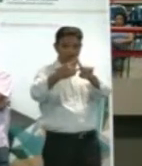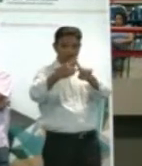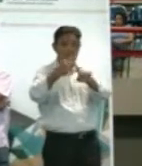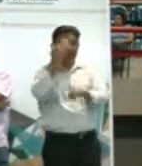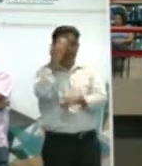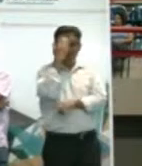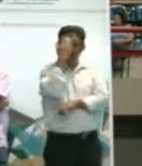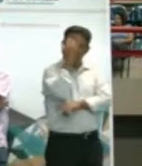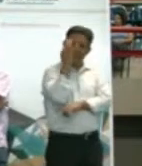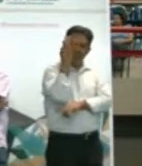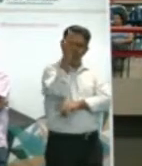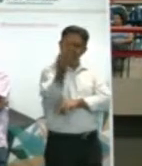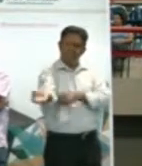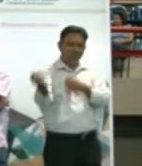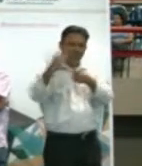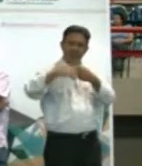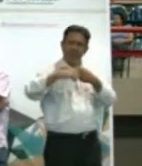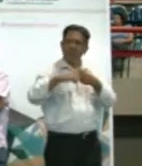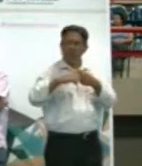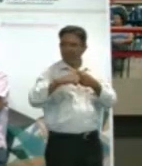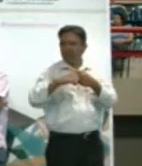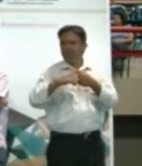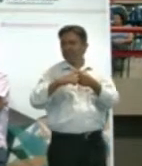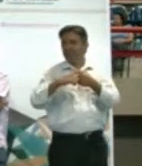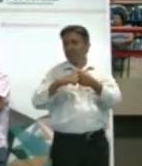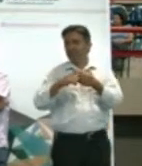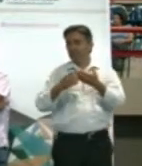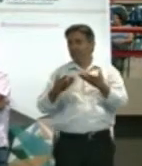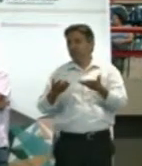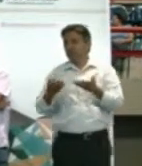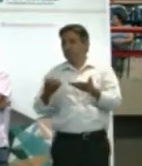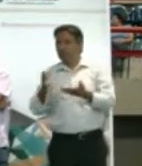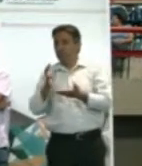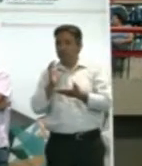mas sei que vou voltar.